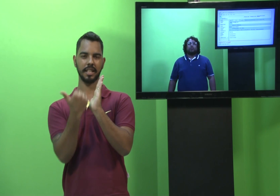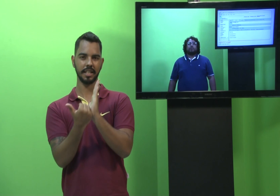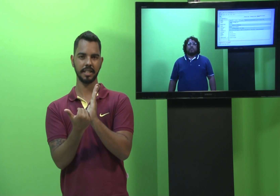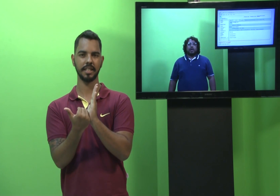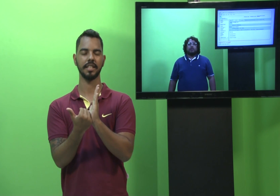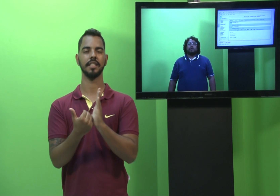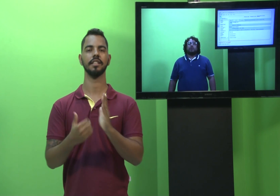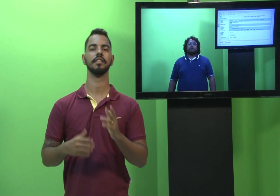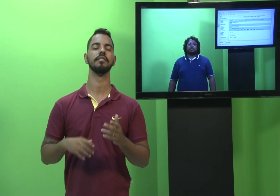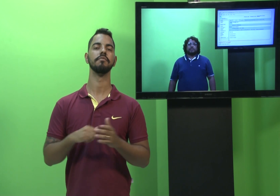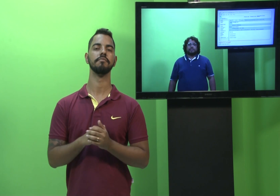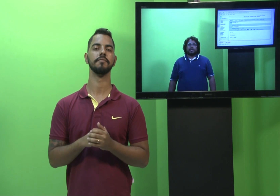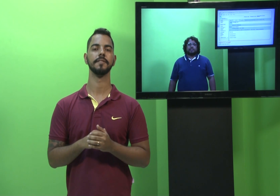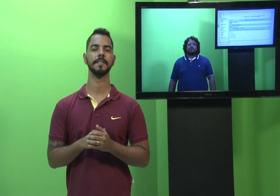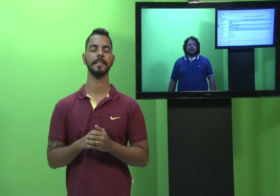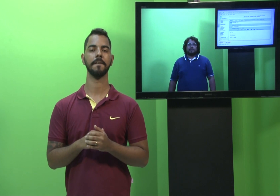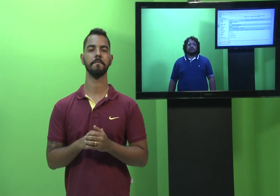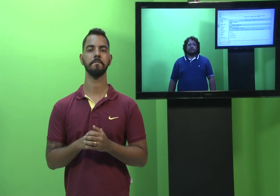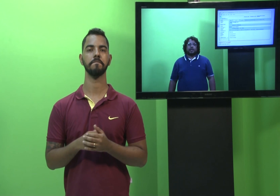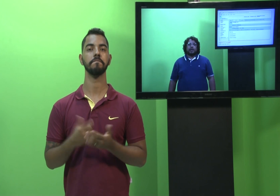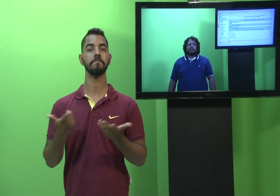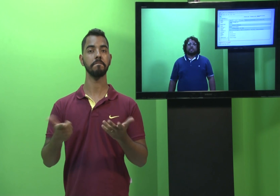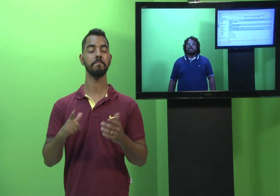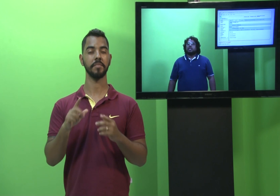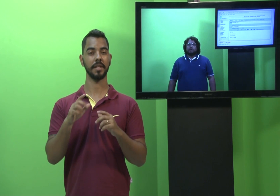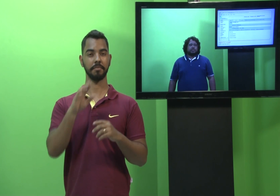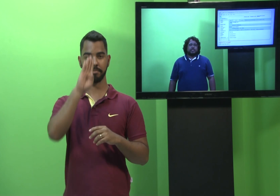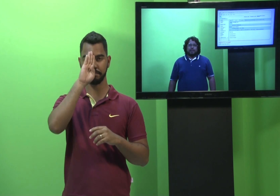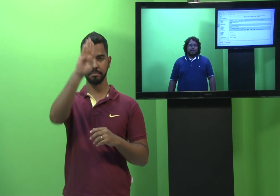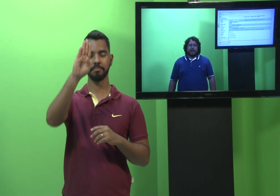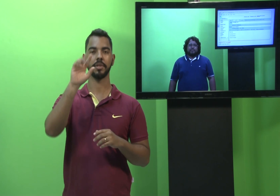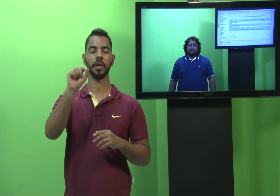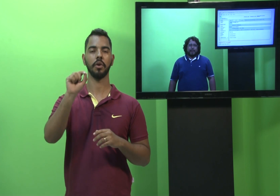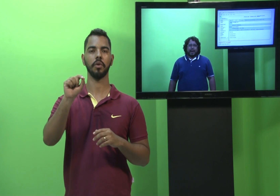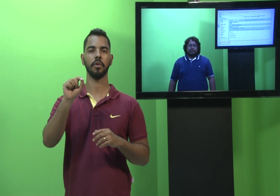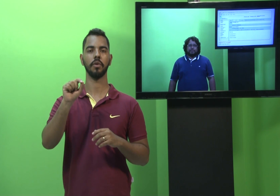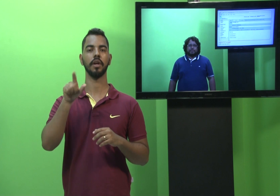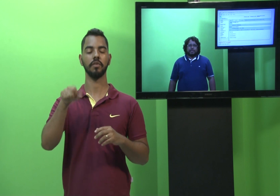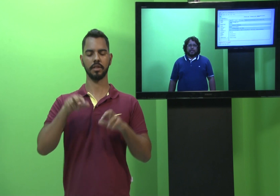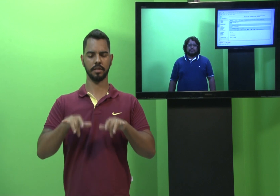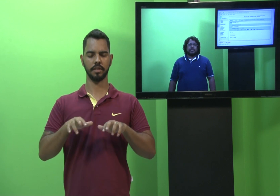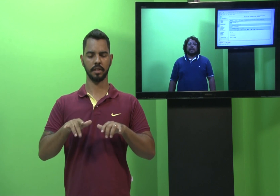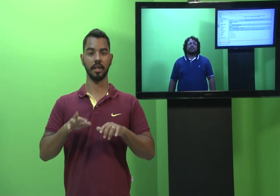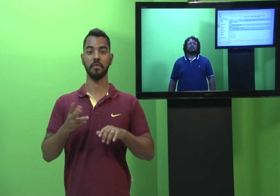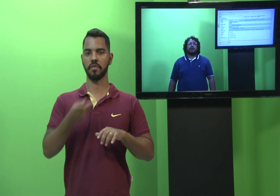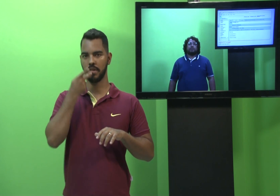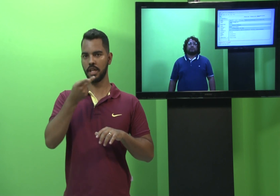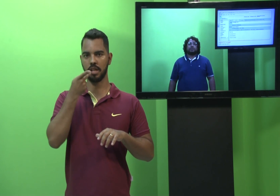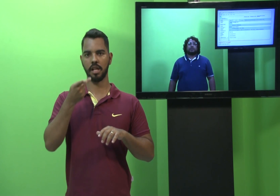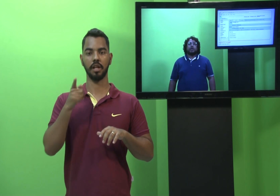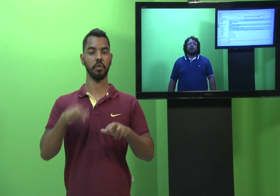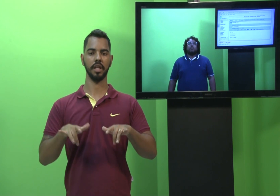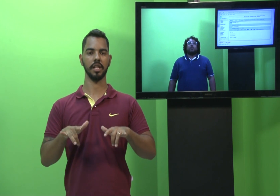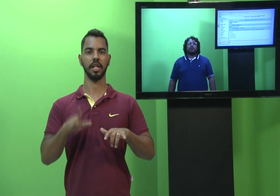No e-mail e outras mensagens enviadas via internet, não se deve grafar palavras inteiras em letras maiúsculas, por